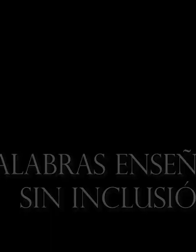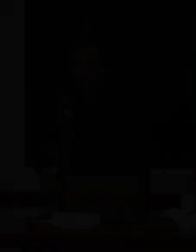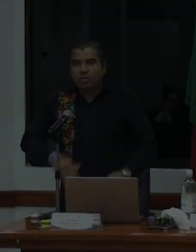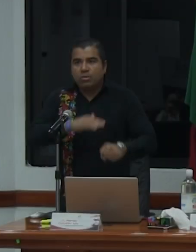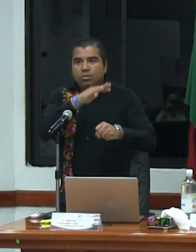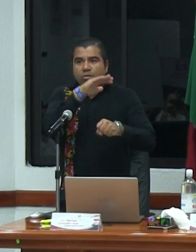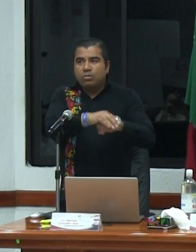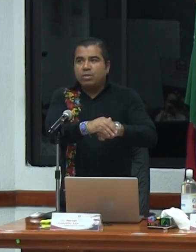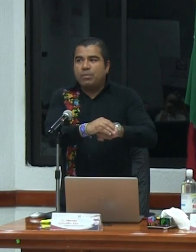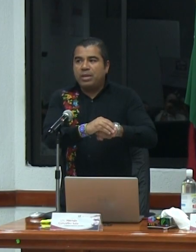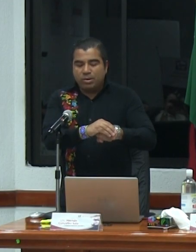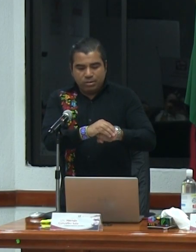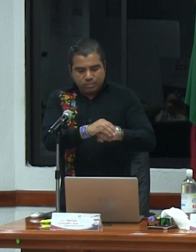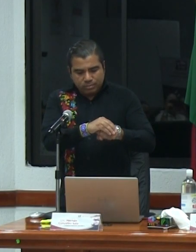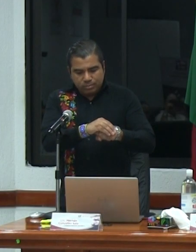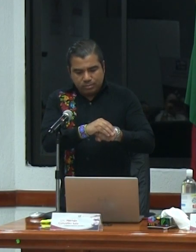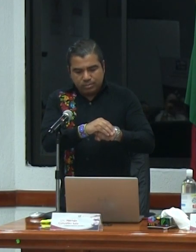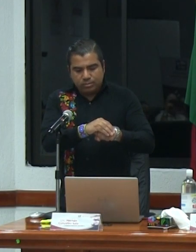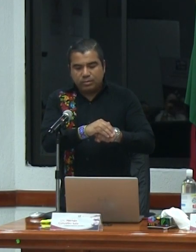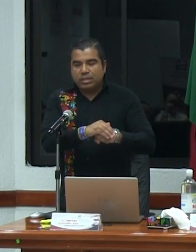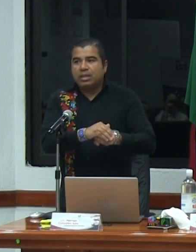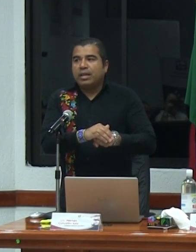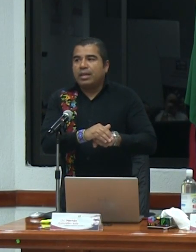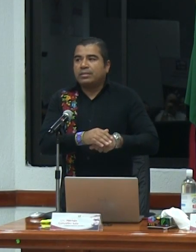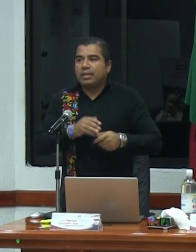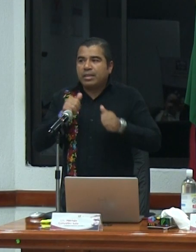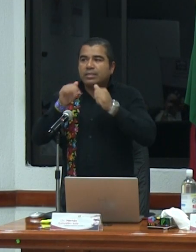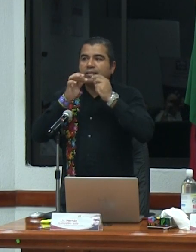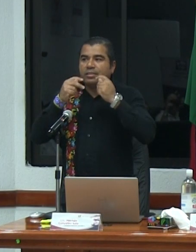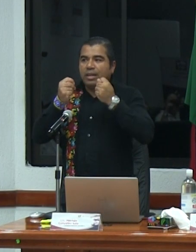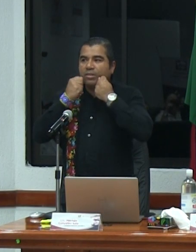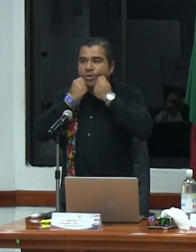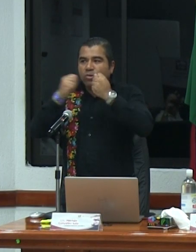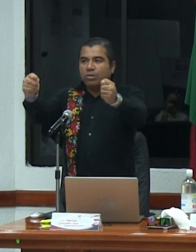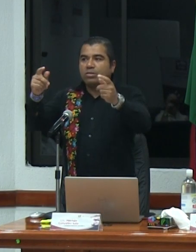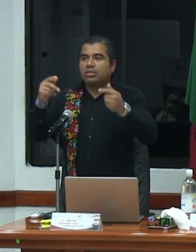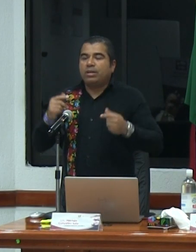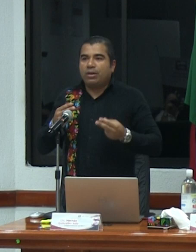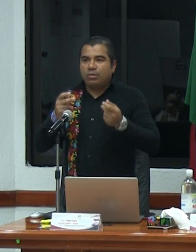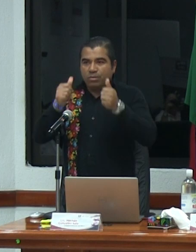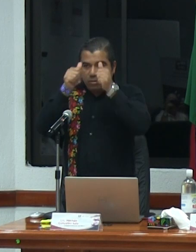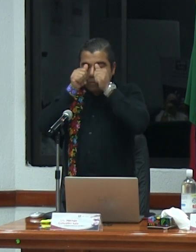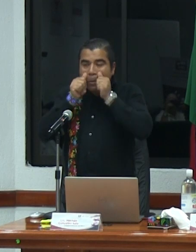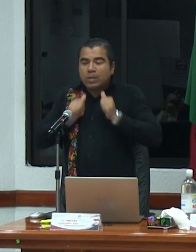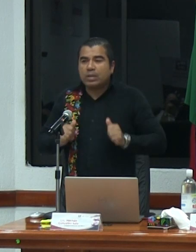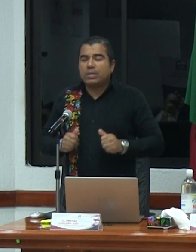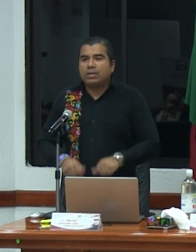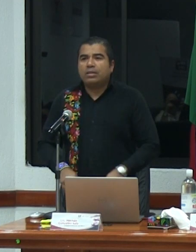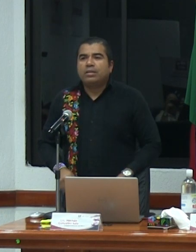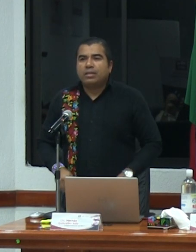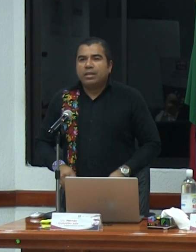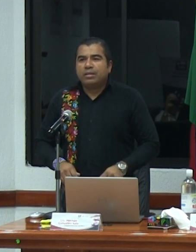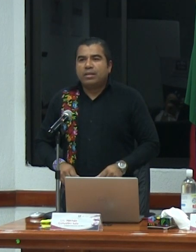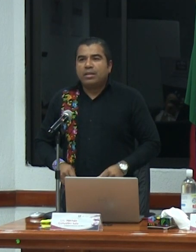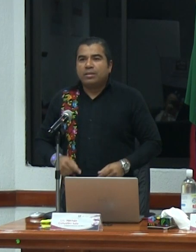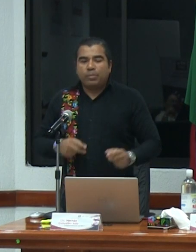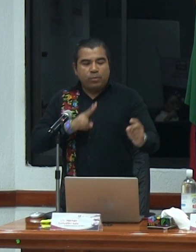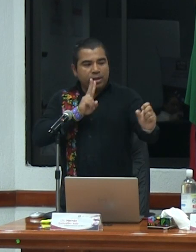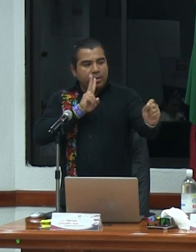Un amigo es el que siendo ciego te puede